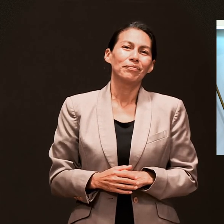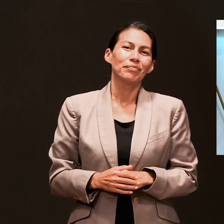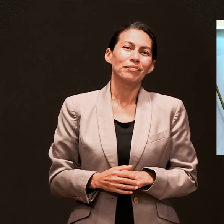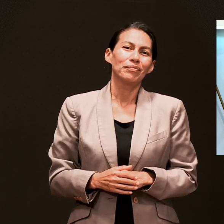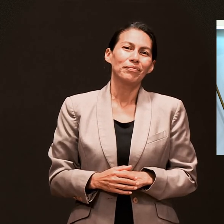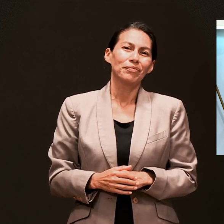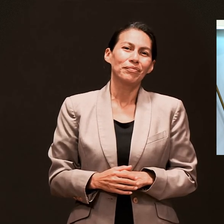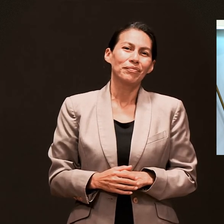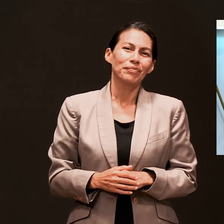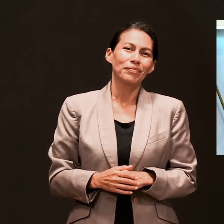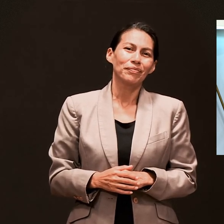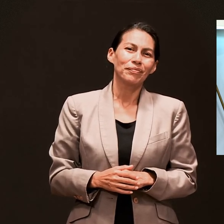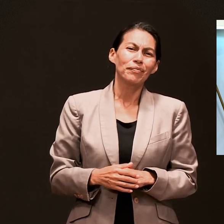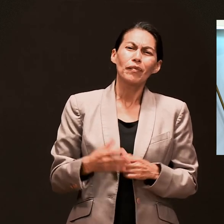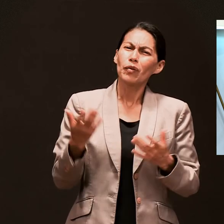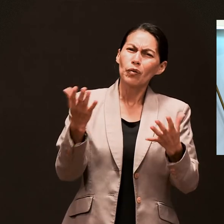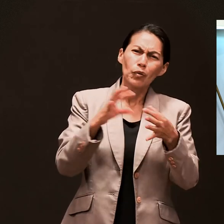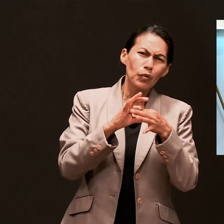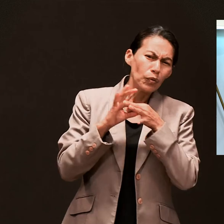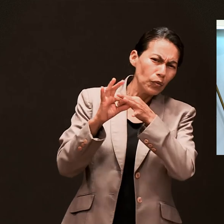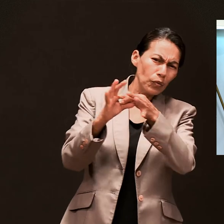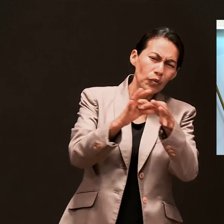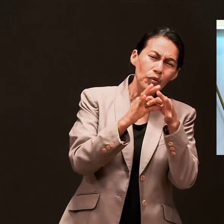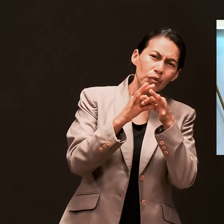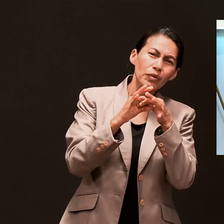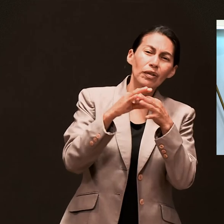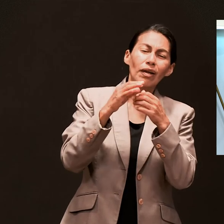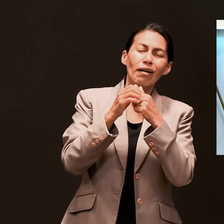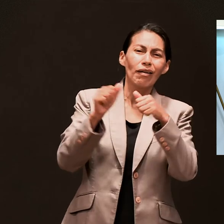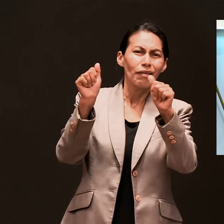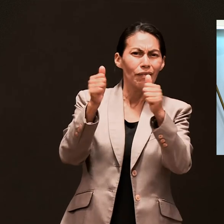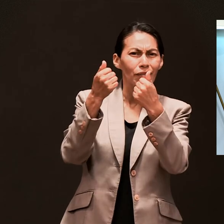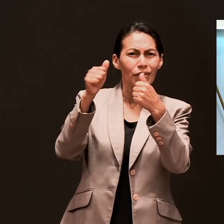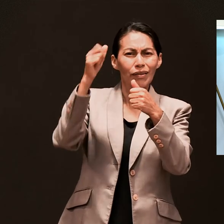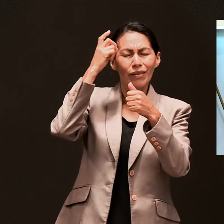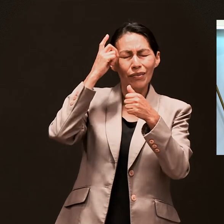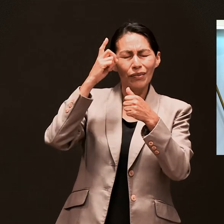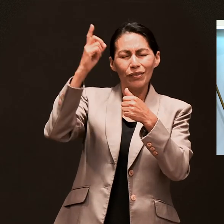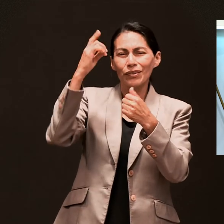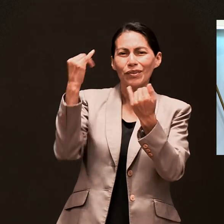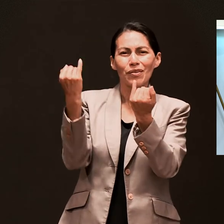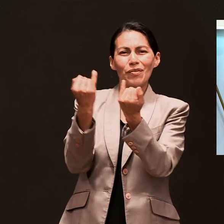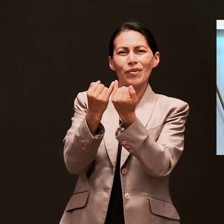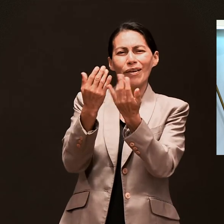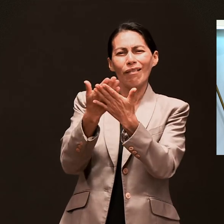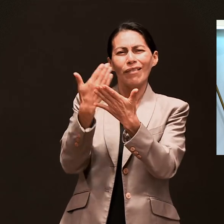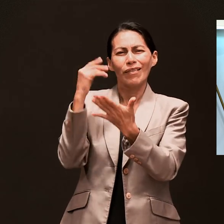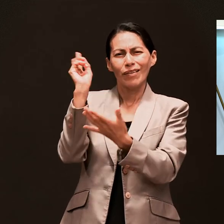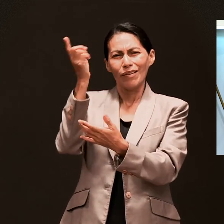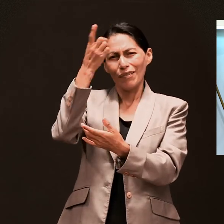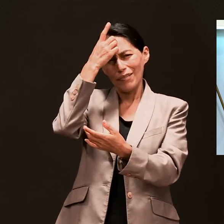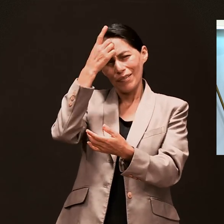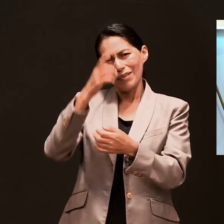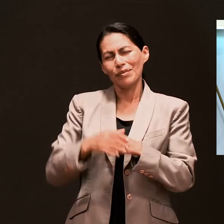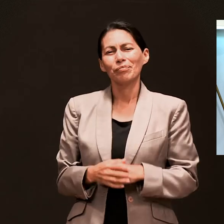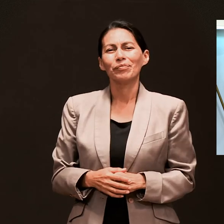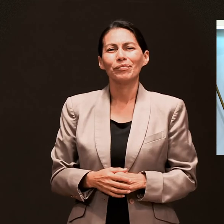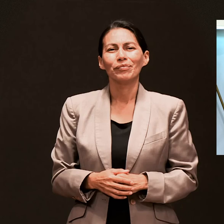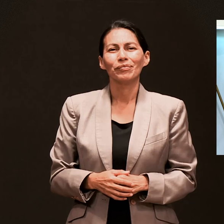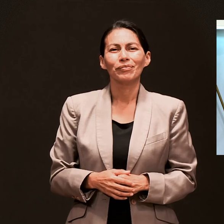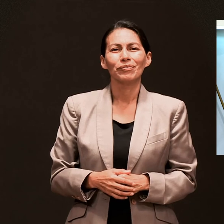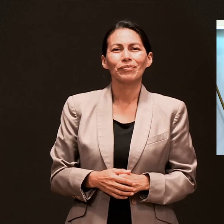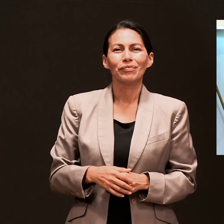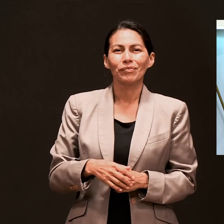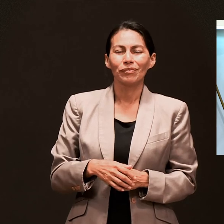el nombre de Dios como David con cánticos de alabanza queremos alabar a Dios